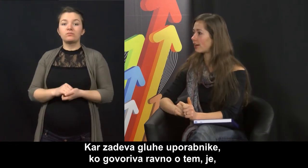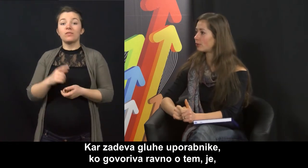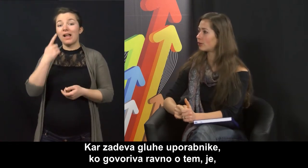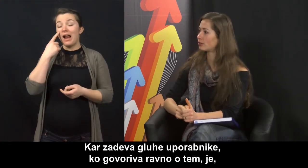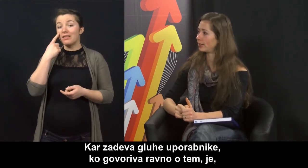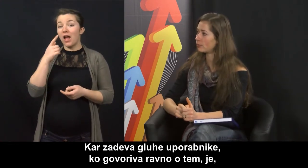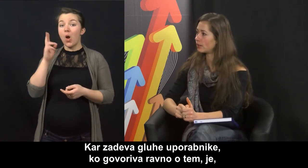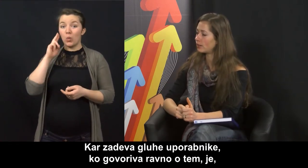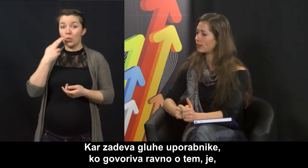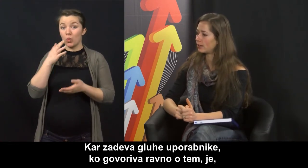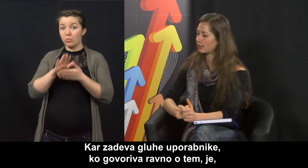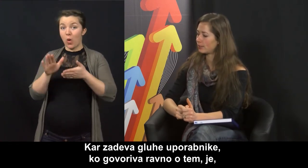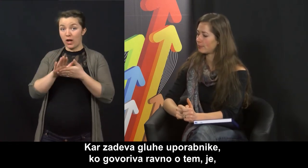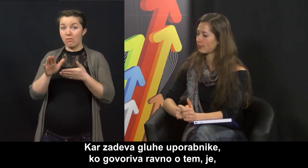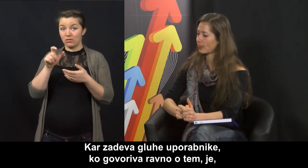govoriva ravno o tem,